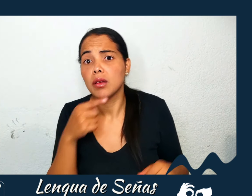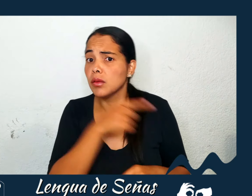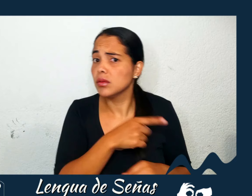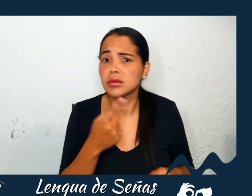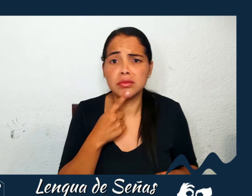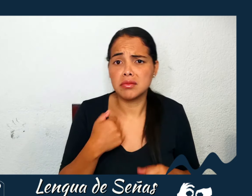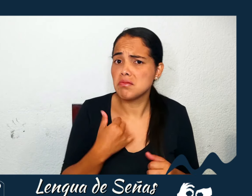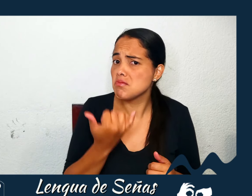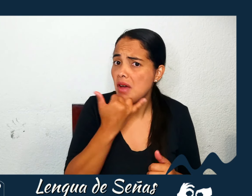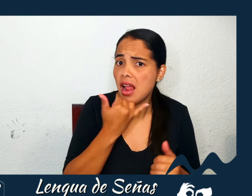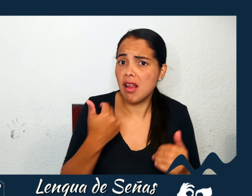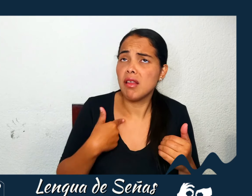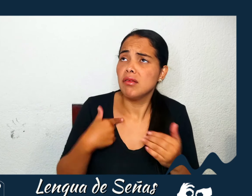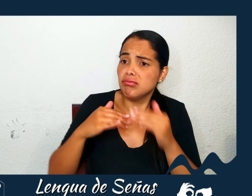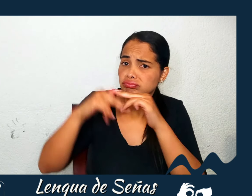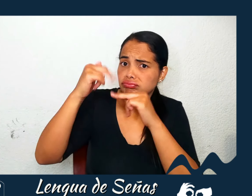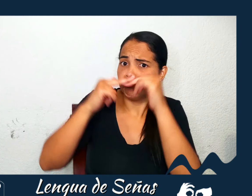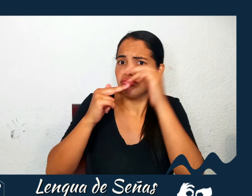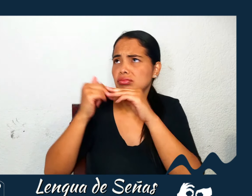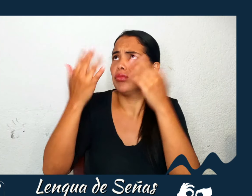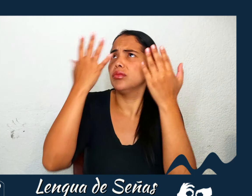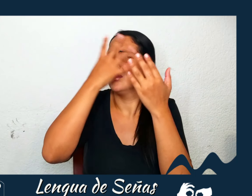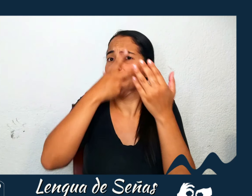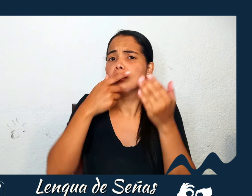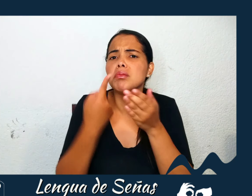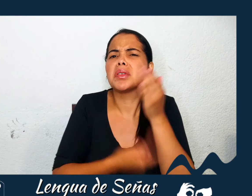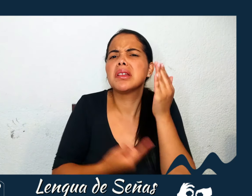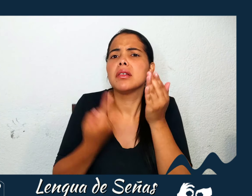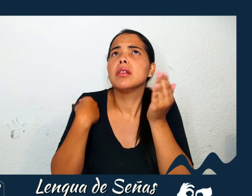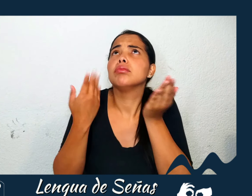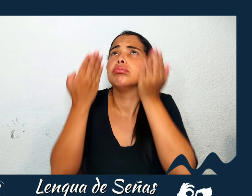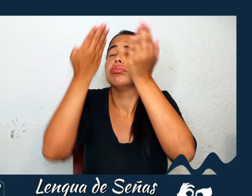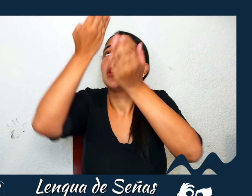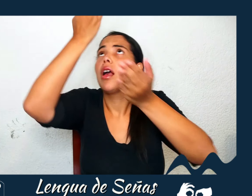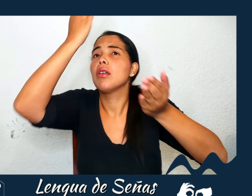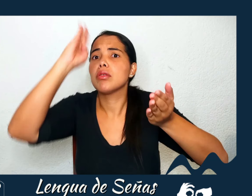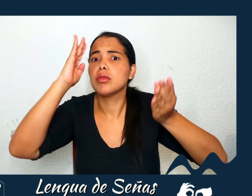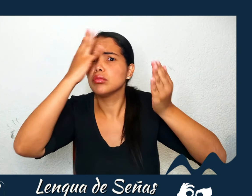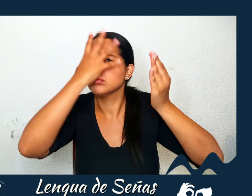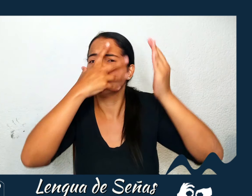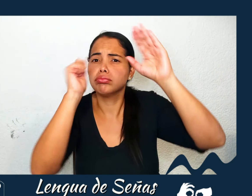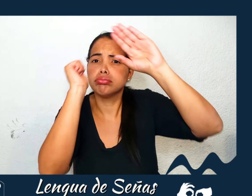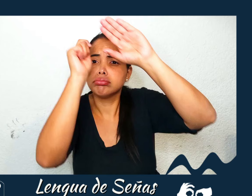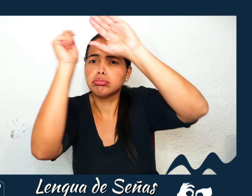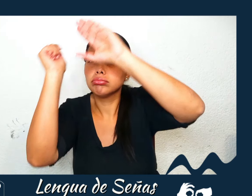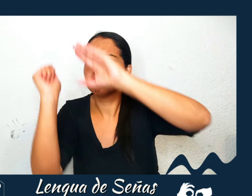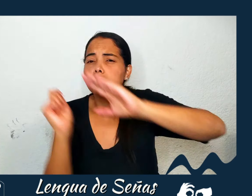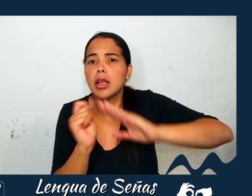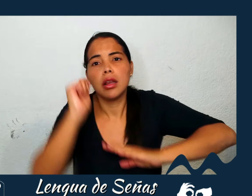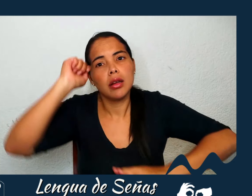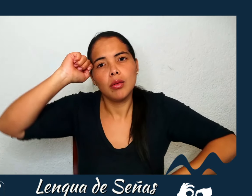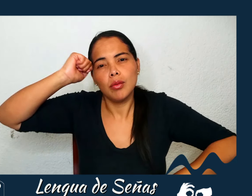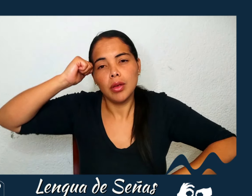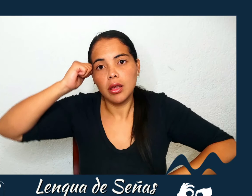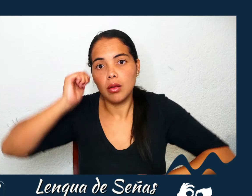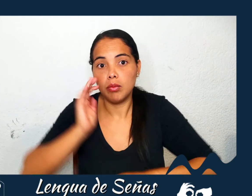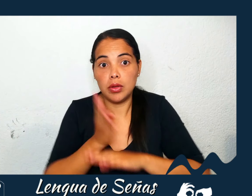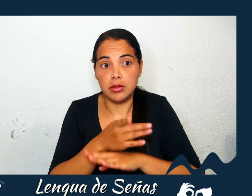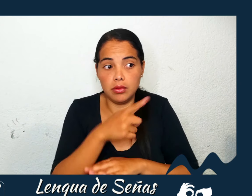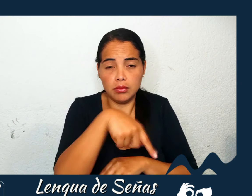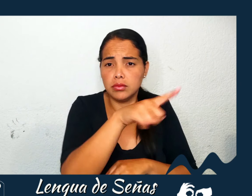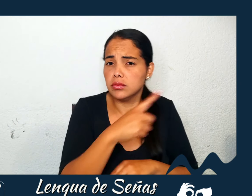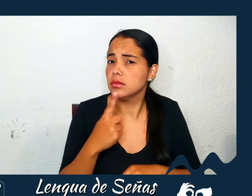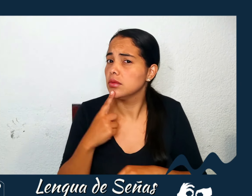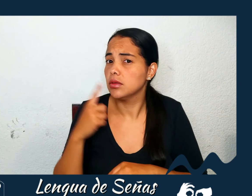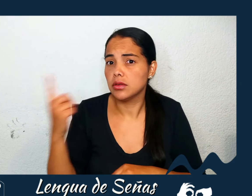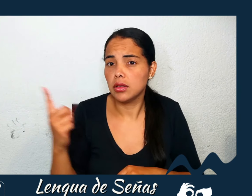lo que estaban haciendo era mal y les decían arrepiéntanse de esto. Pero cuando escucharon la respuesta, se